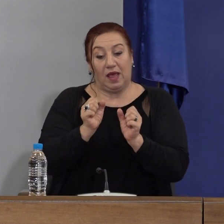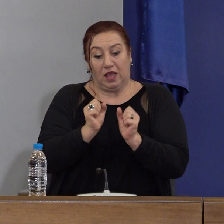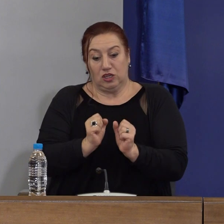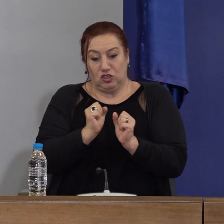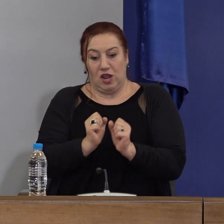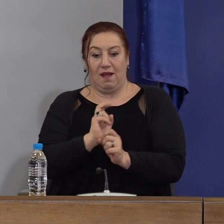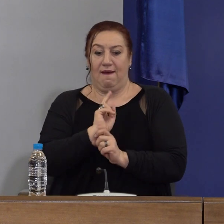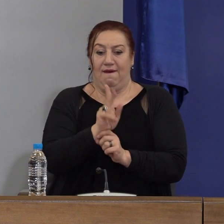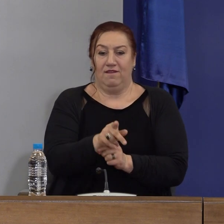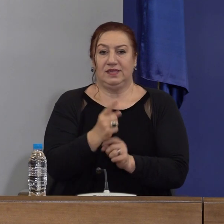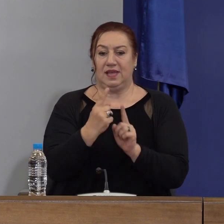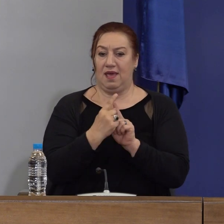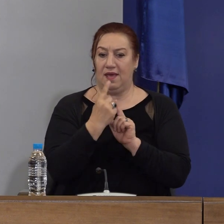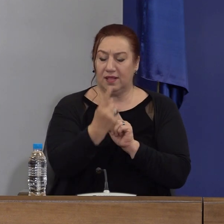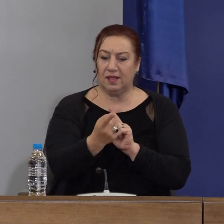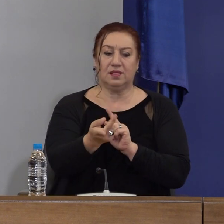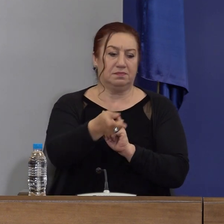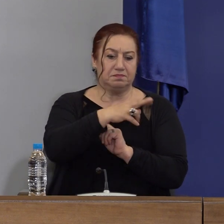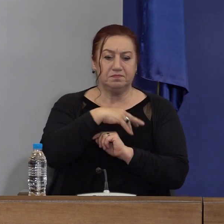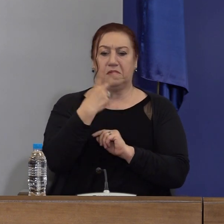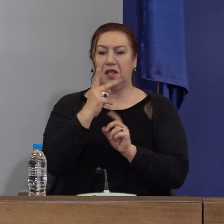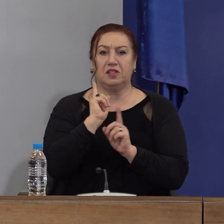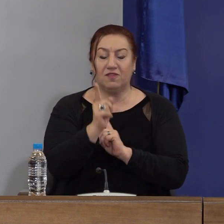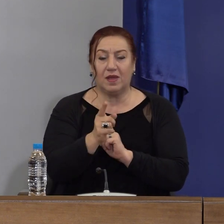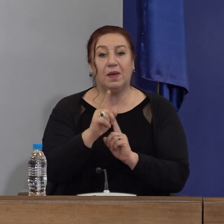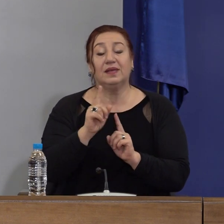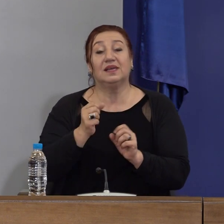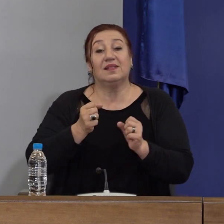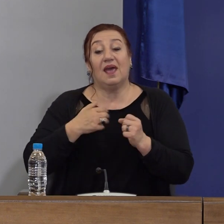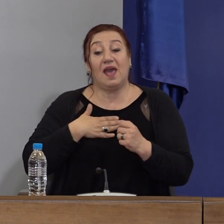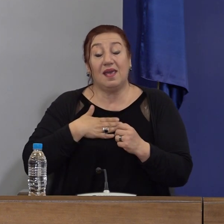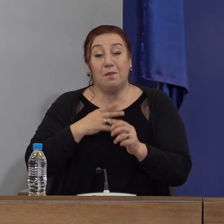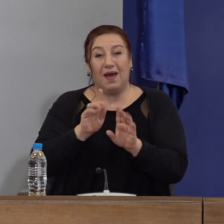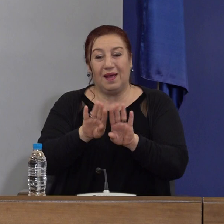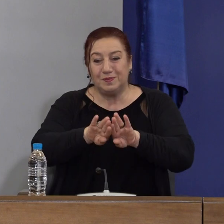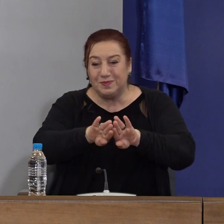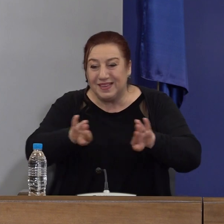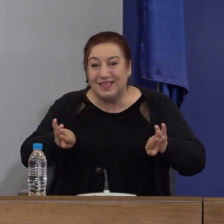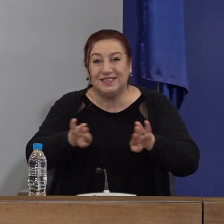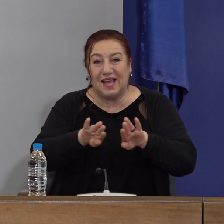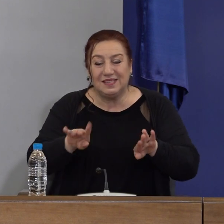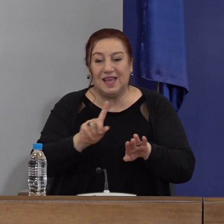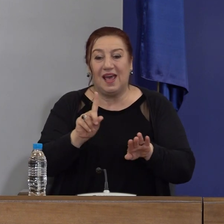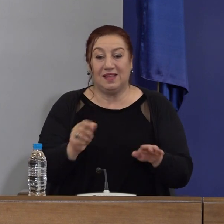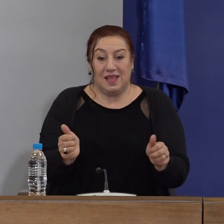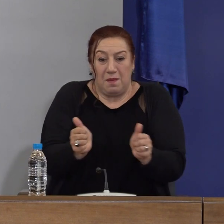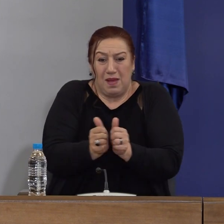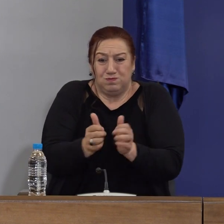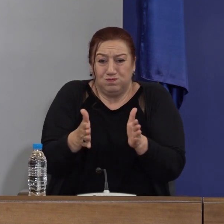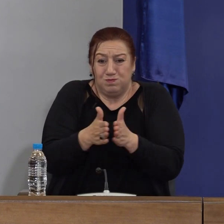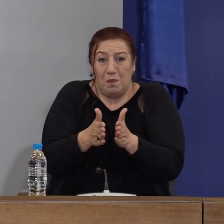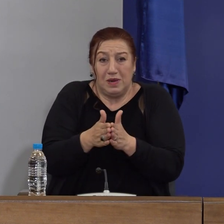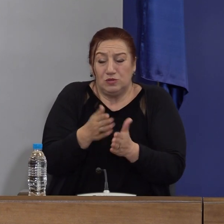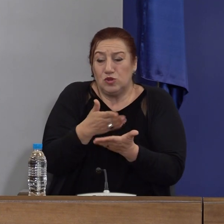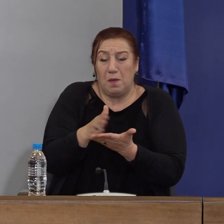съответния магазин, за да се поддържа тази дистанция и да няма близост между хората, които са влезли да купуват някакви